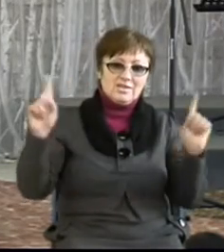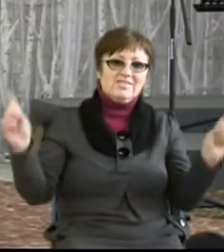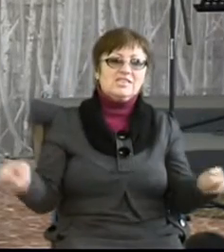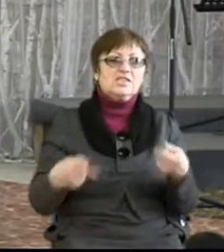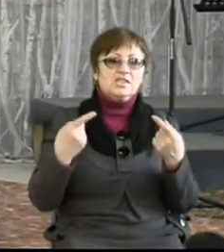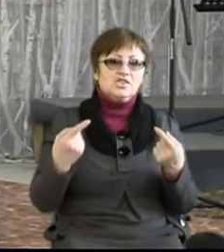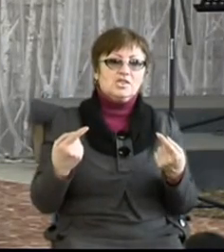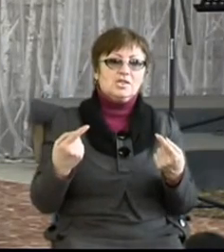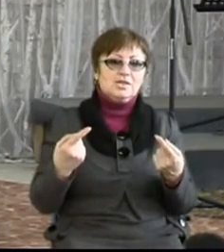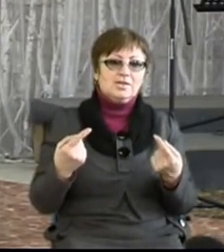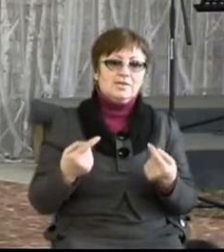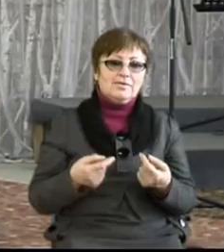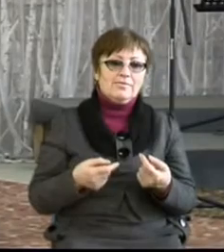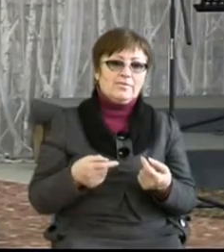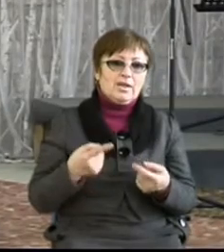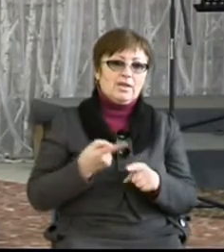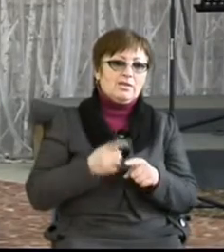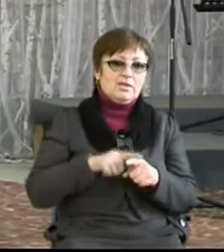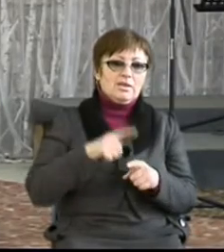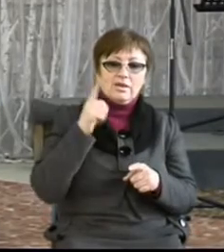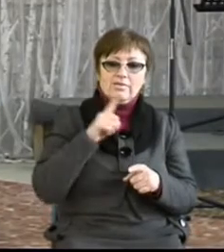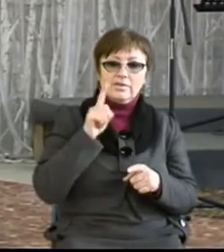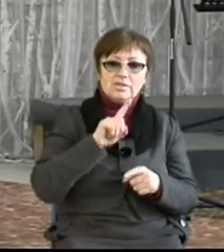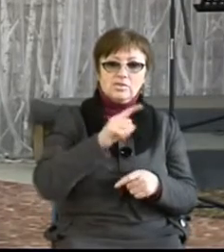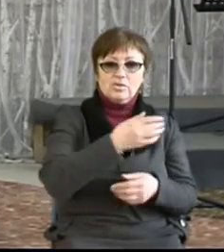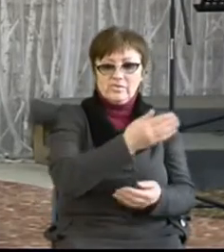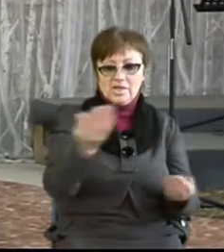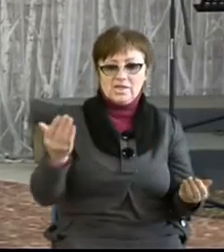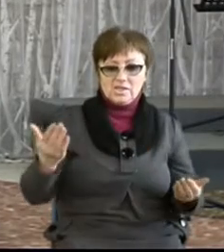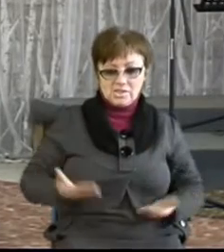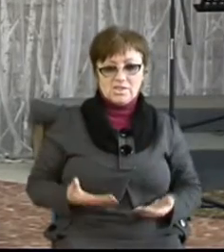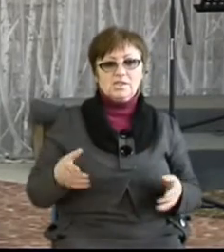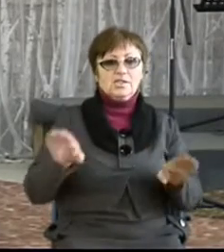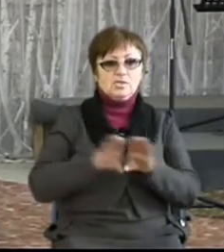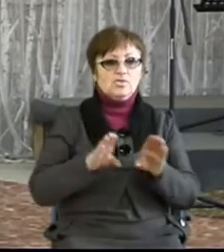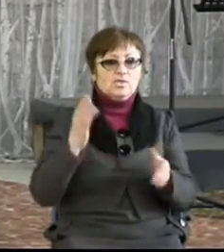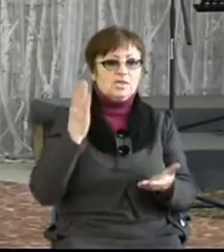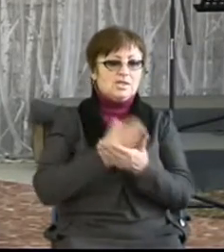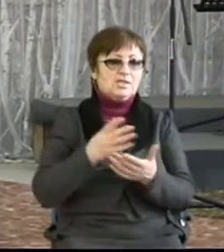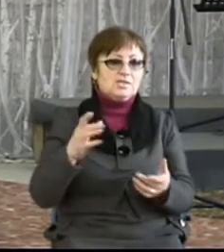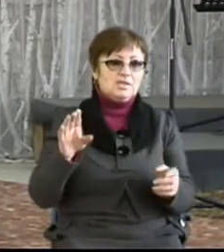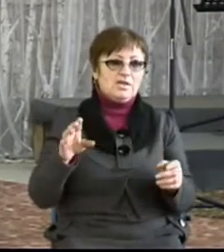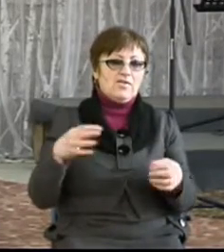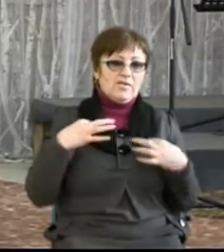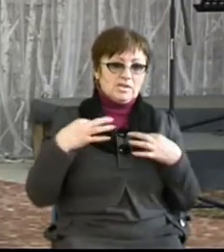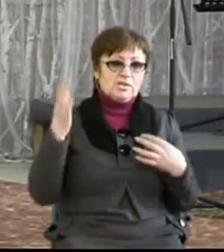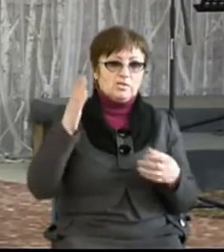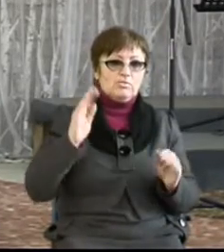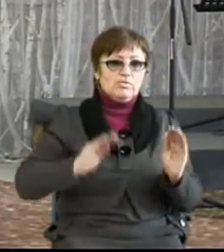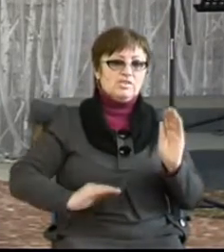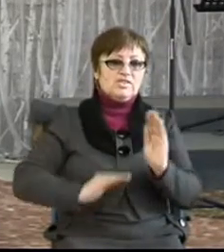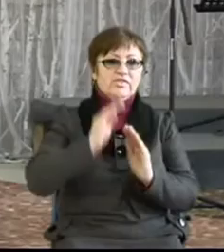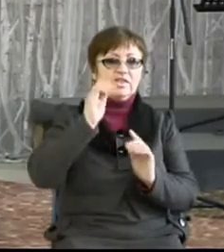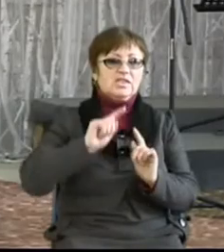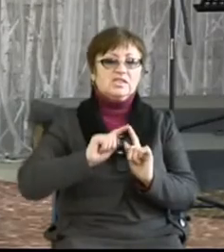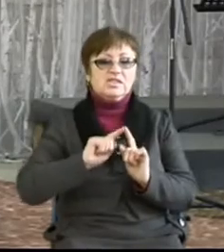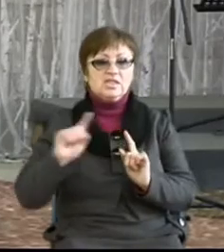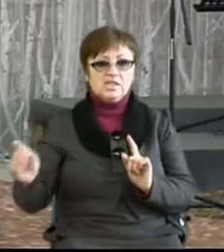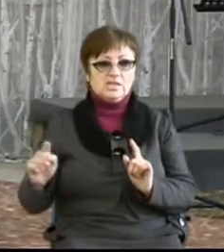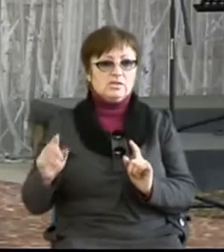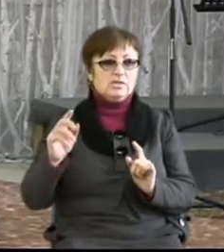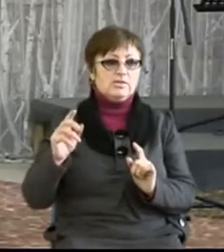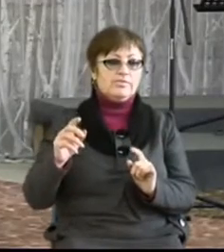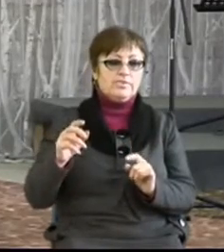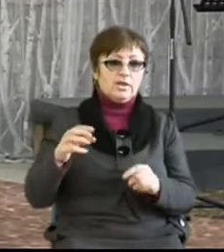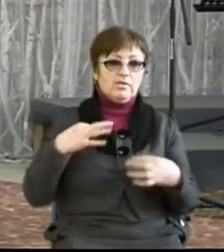То это говорит нам сегодня о том, что в нашей жизни также есть определенные вещи, которые будут сверхъестественные. То есть это та вещь, которая